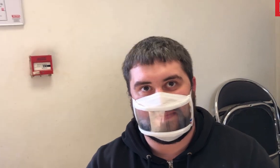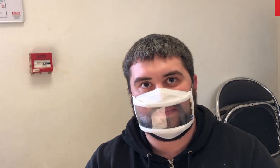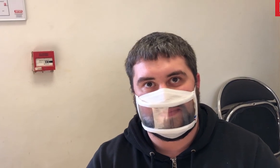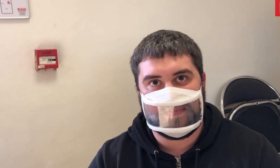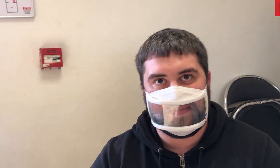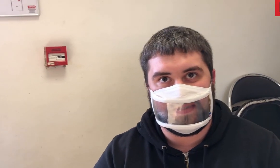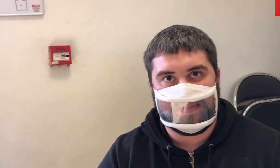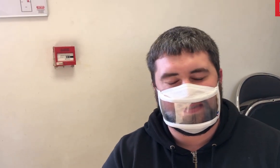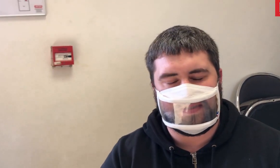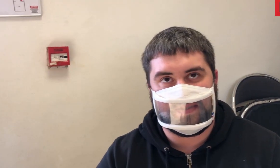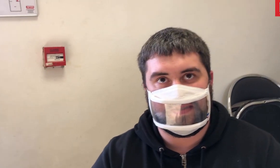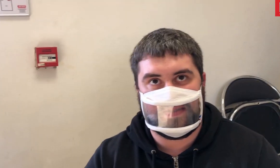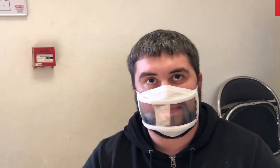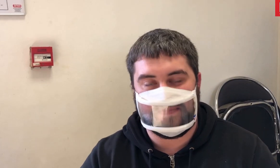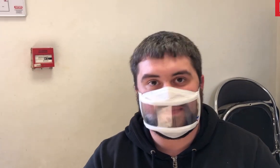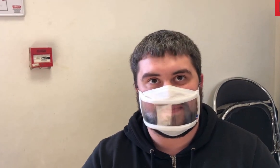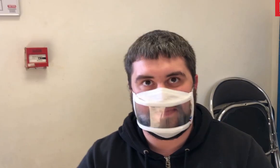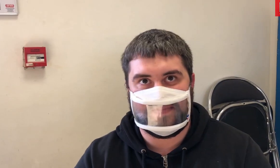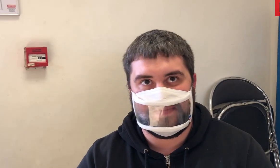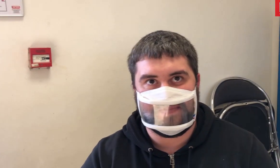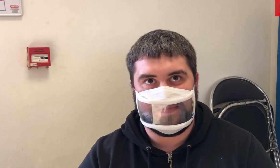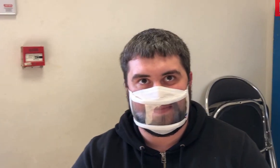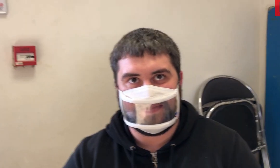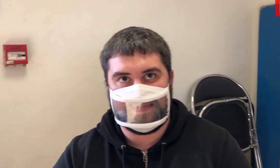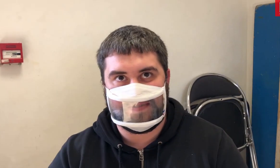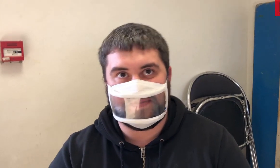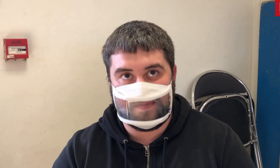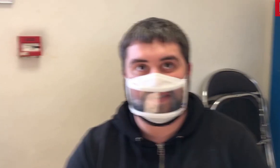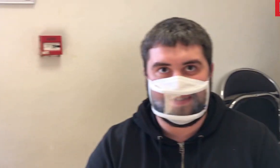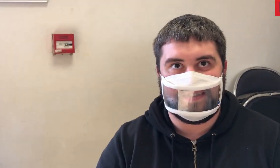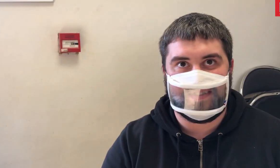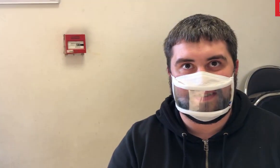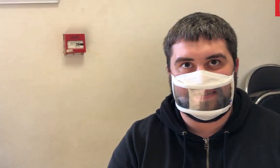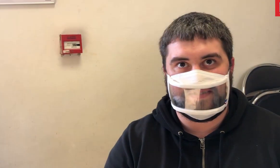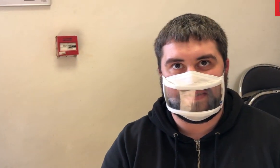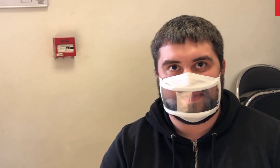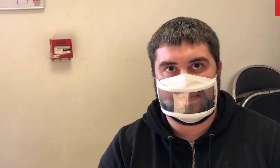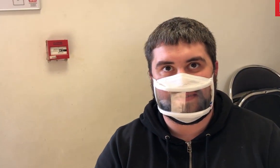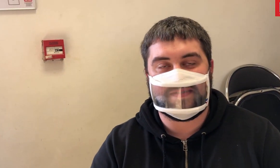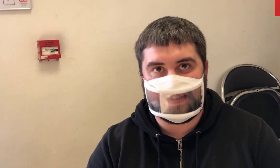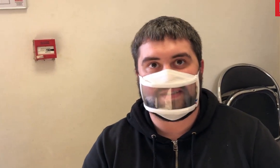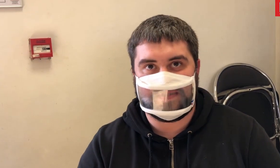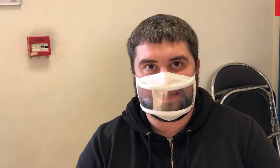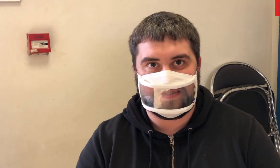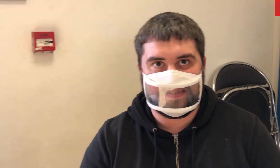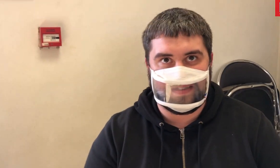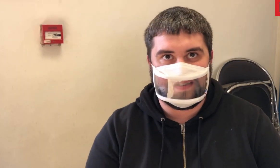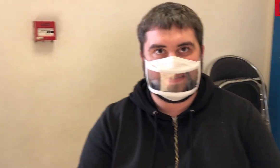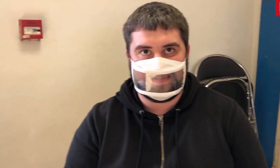sur la route et écouter les instructions, parce que je suppose qu'il va falloir des instructions, donc avoir vraiment la concentration dans les deux. C'est ça. Voilà. En tout cas,